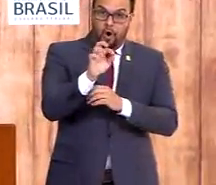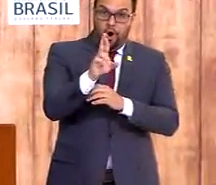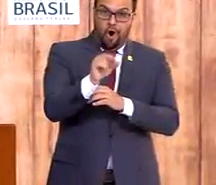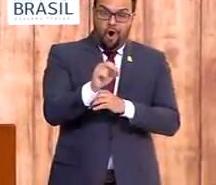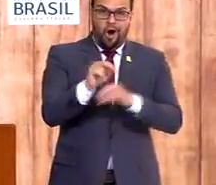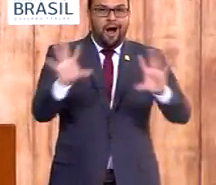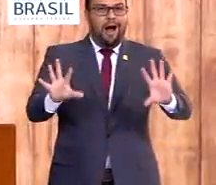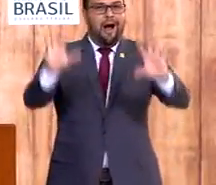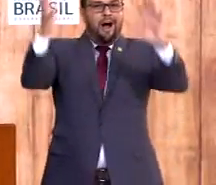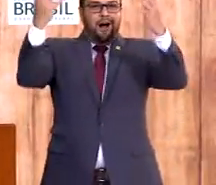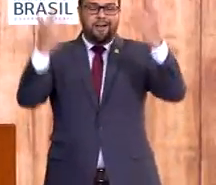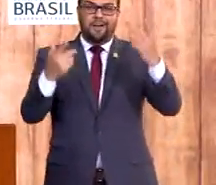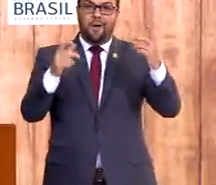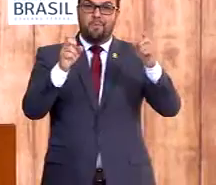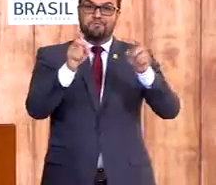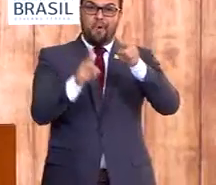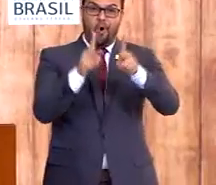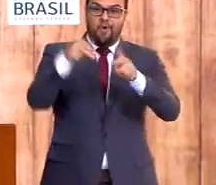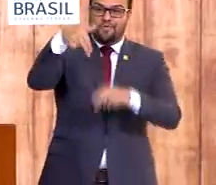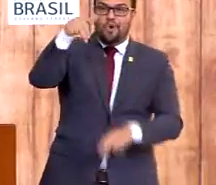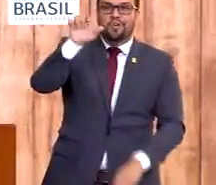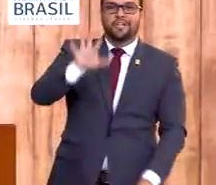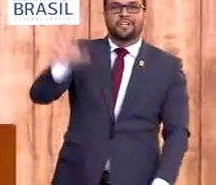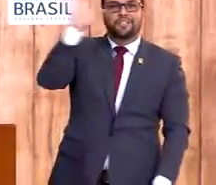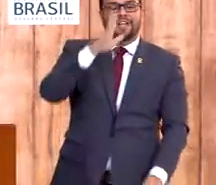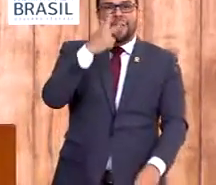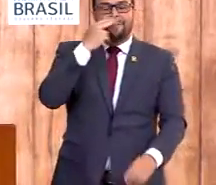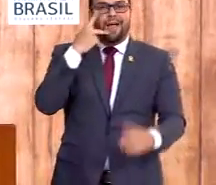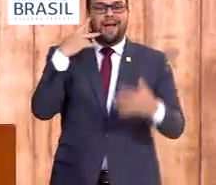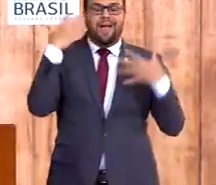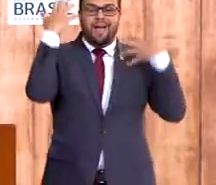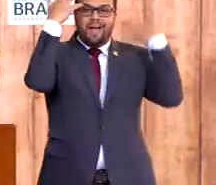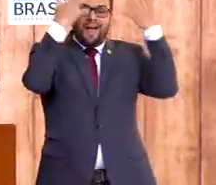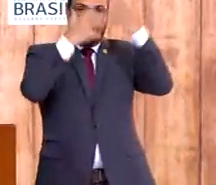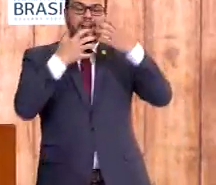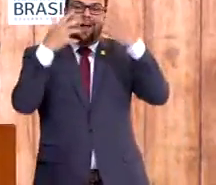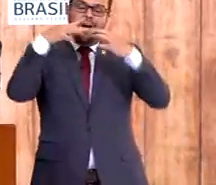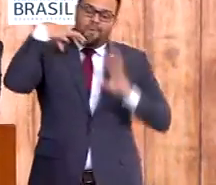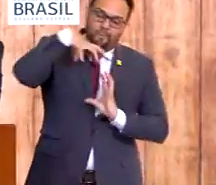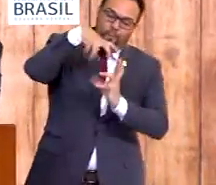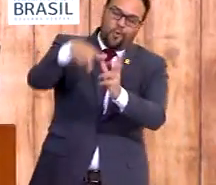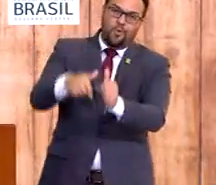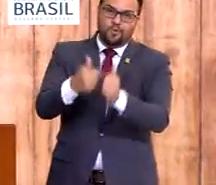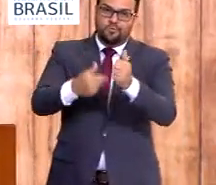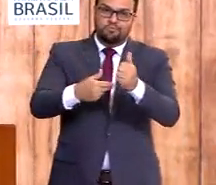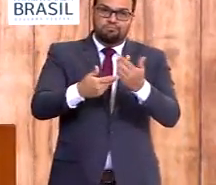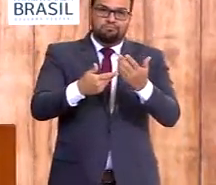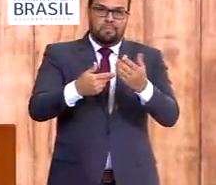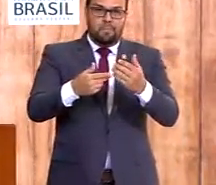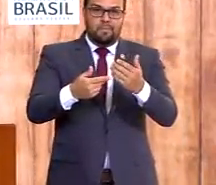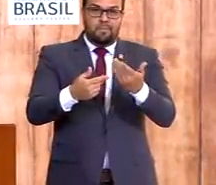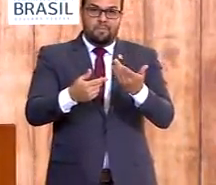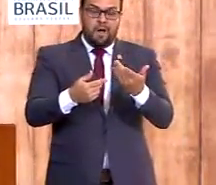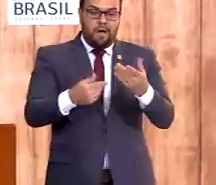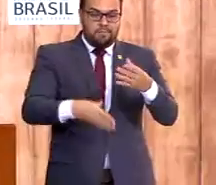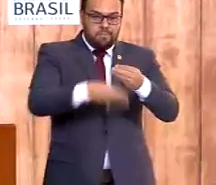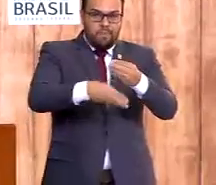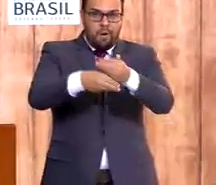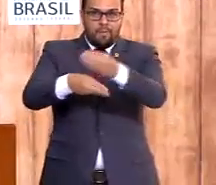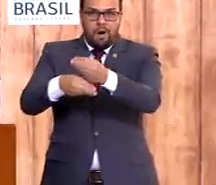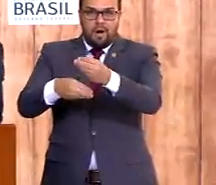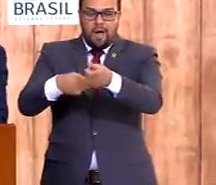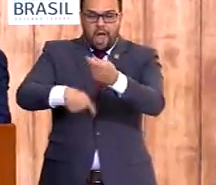que encanta o mundo inteiro e tanto acrescenta a nossa Cultura a nossa economia ao nosso turismo